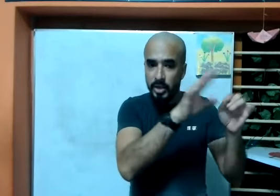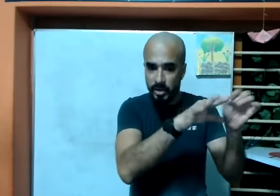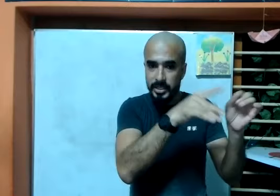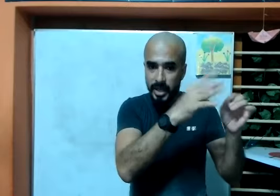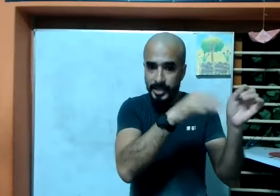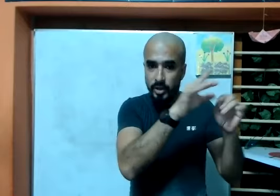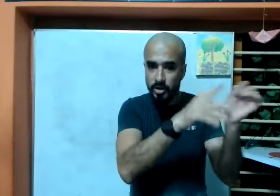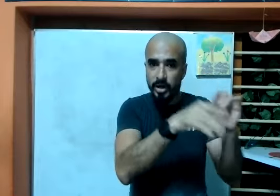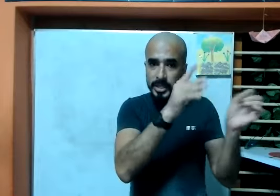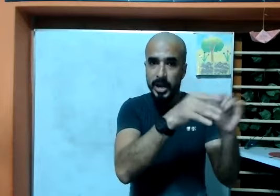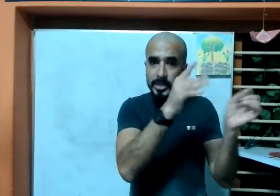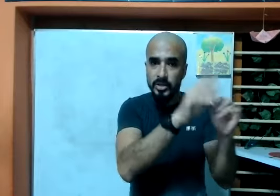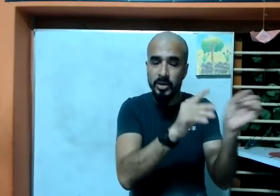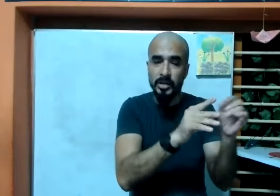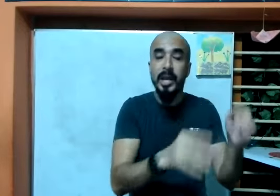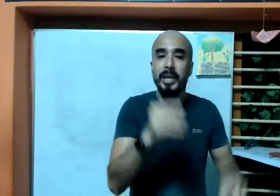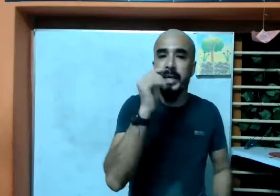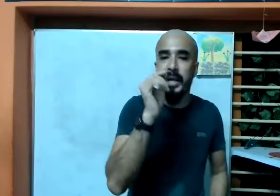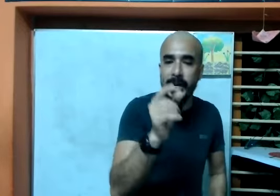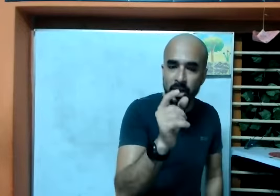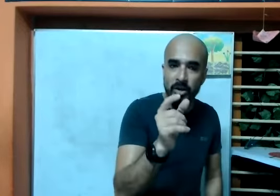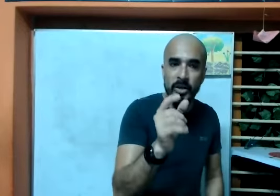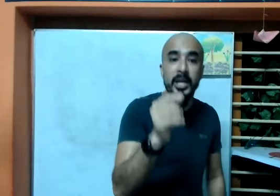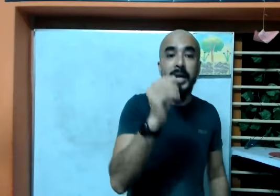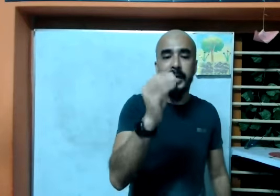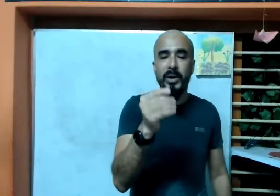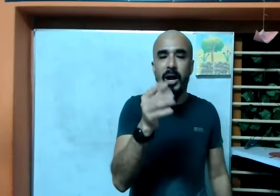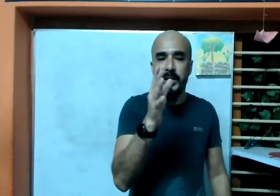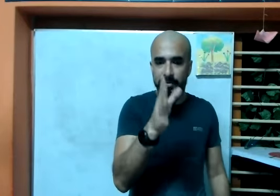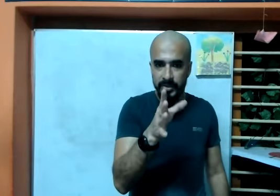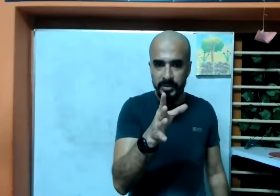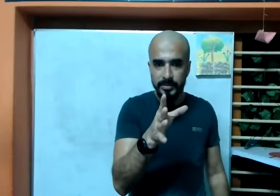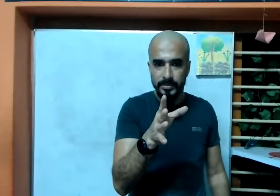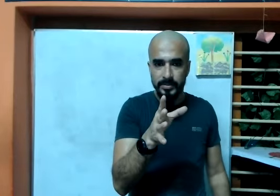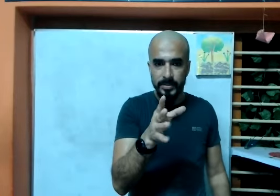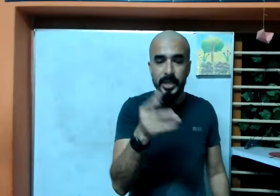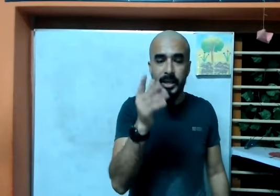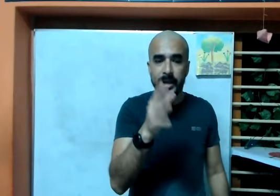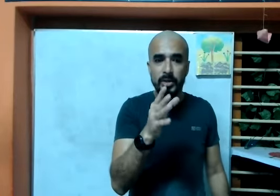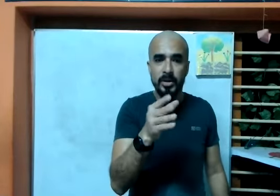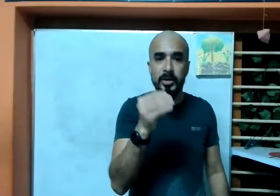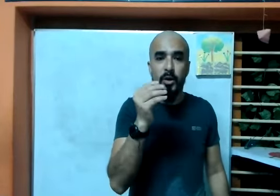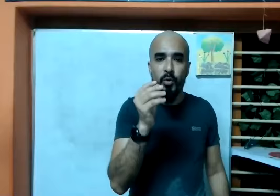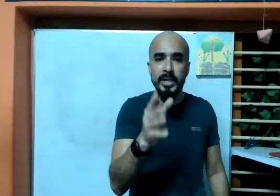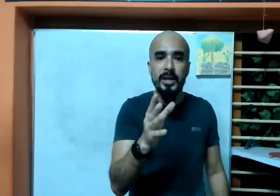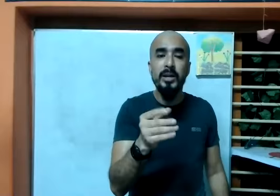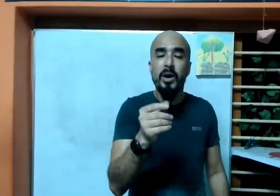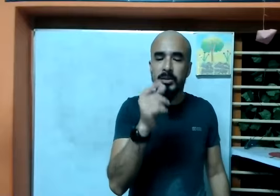নট হি লাইকড অর নট হি লাইকড অর নট এই হি লাইকড অর নট এটাকে বলা হয় ইফ হি লাইকড অর নট ওয়েদার অথবা